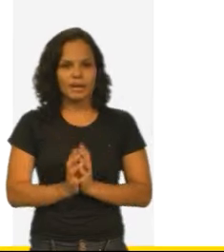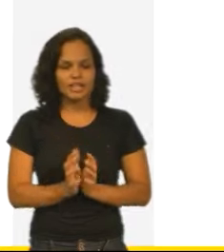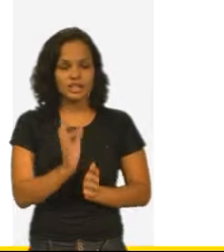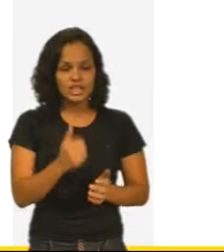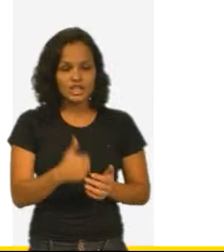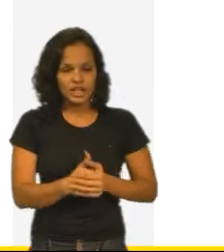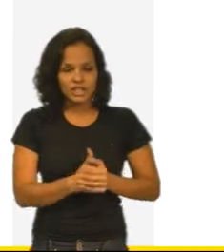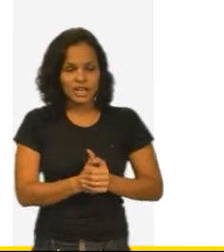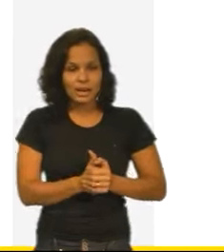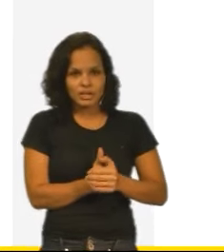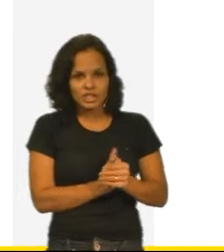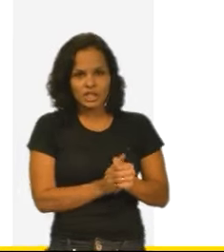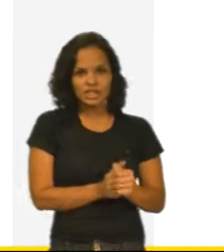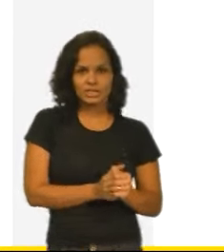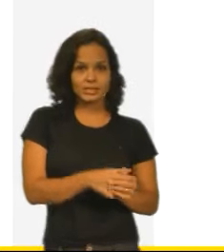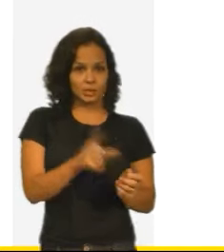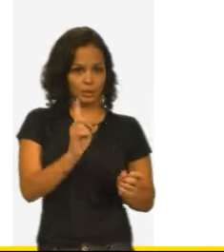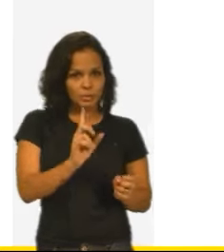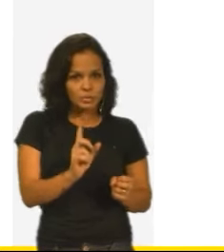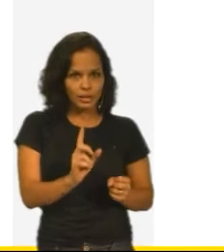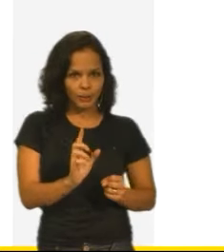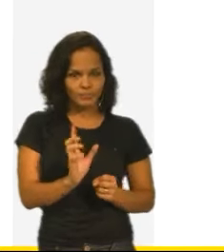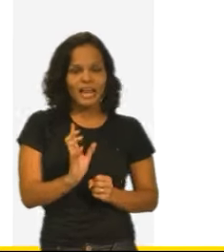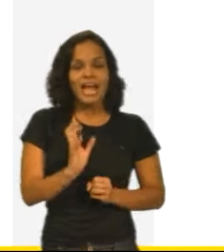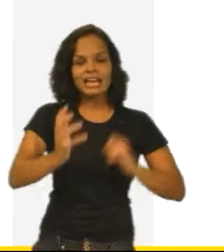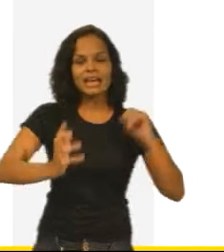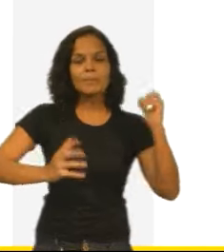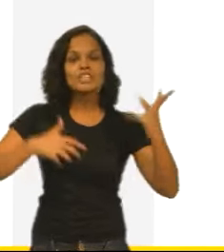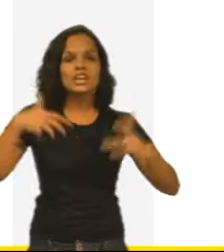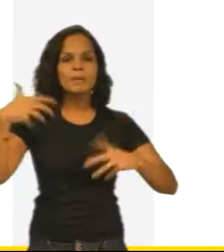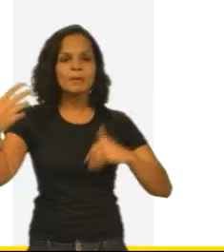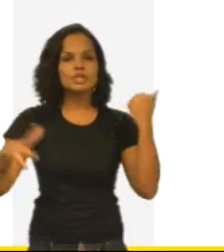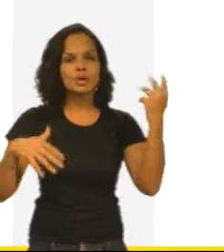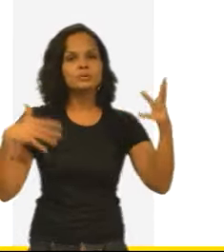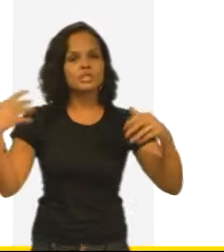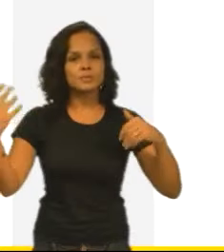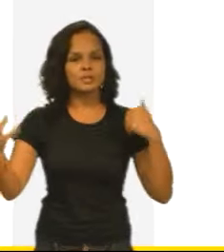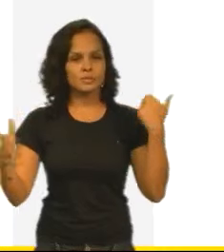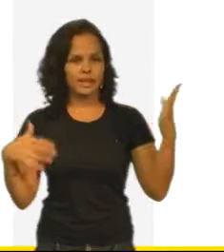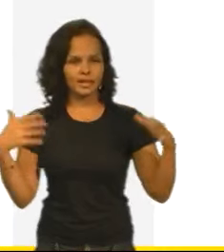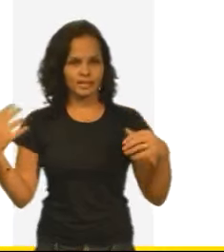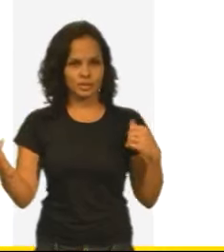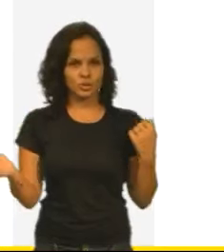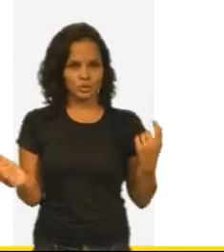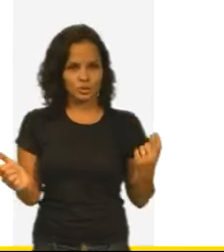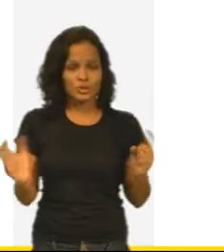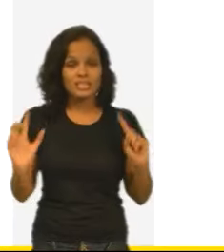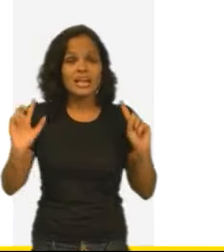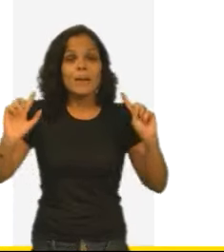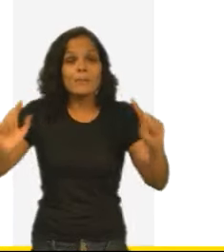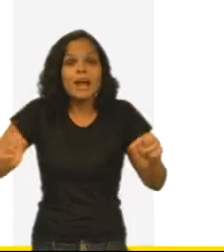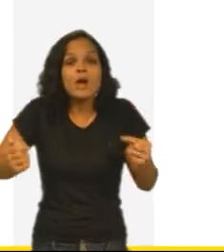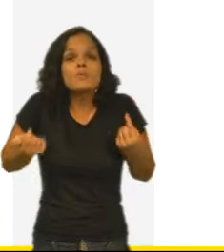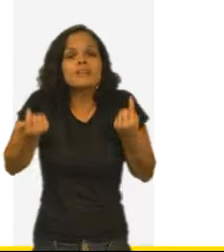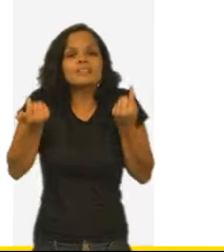gramática, tem gente que acha que a gramática é cheia de exceção, não é isso não. A gramática, ela permite outras possibilidades nas construções para aumentar